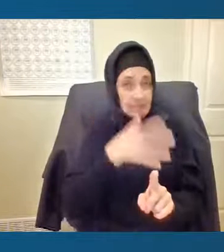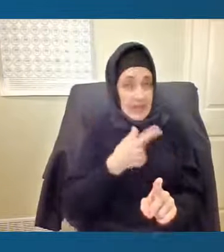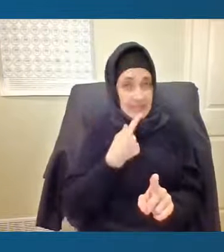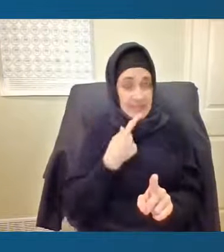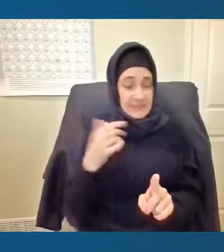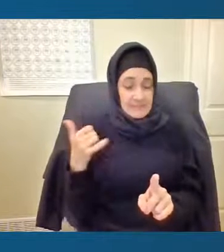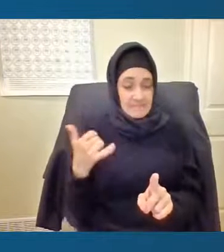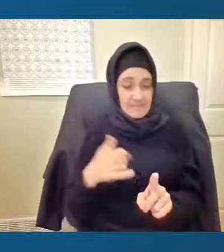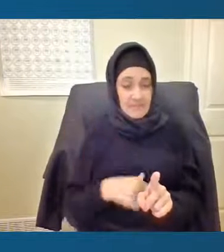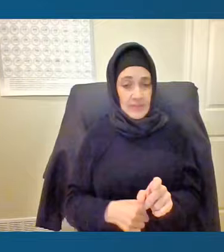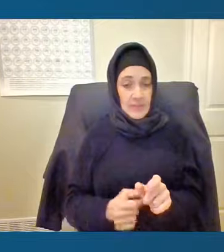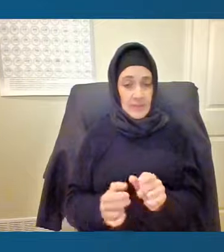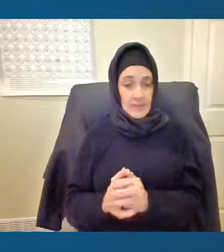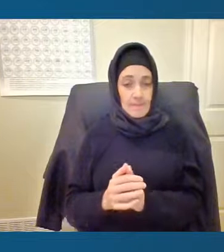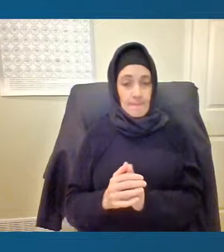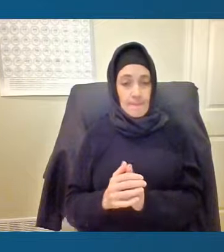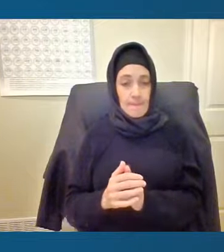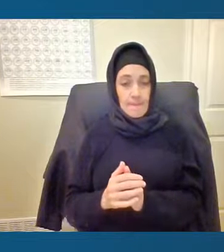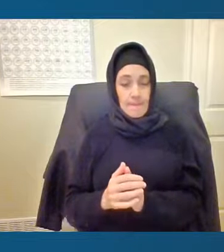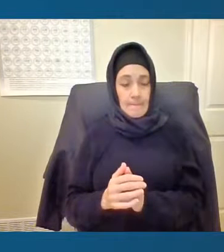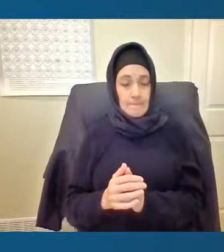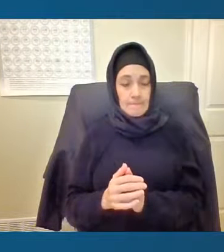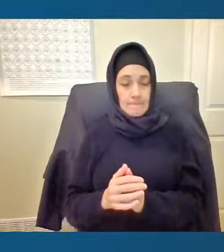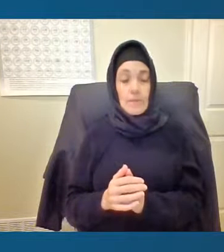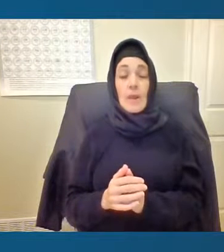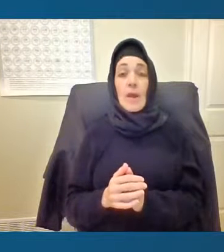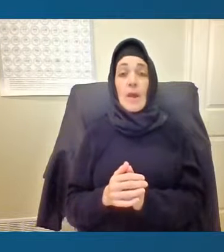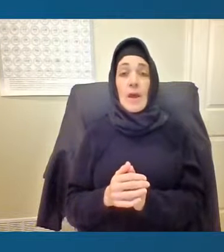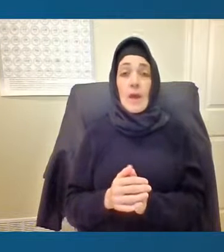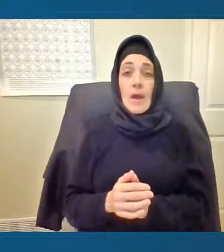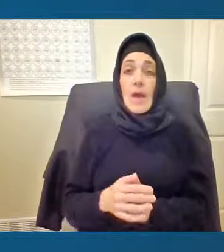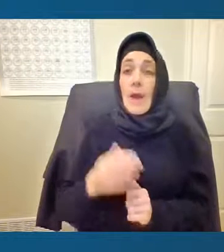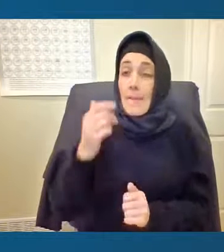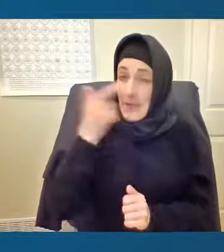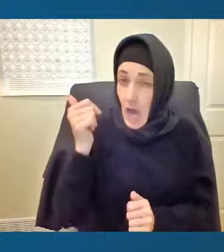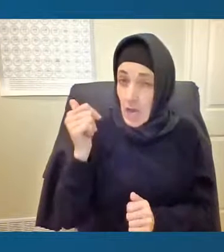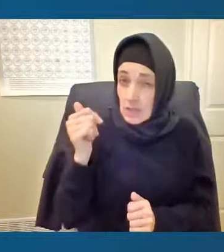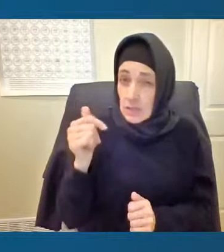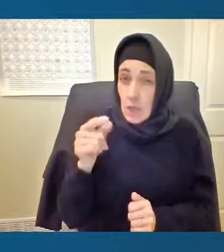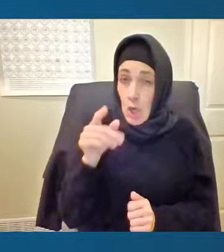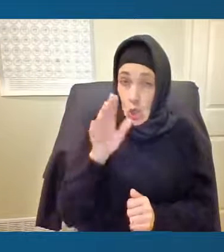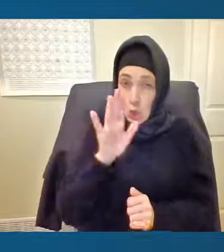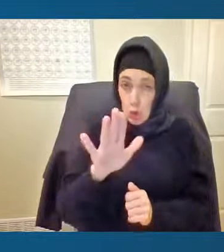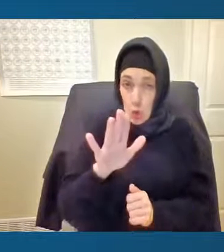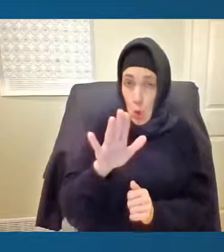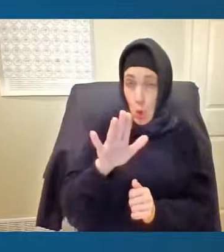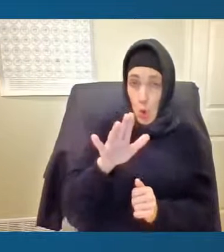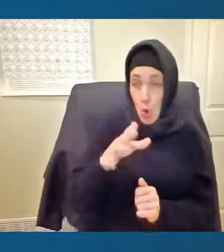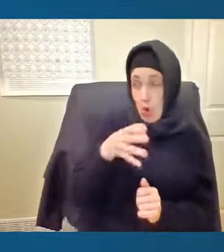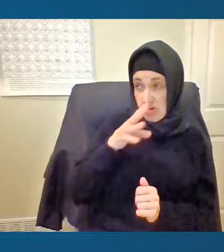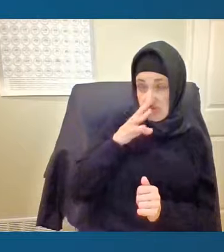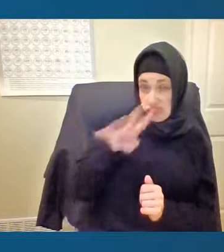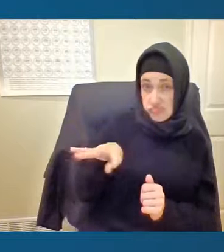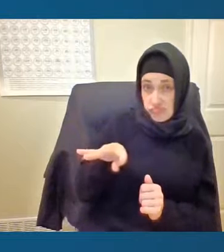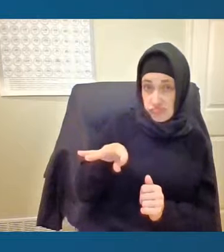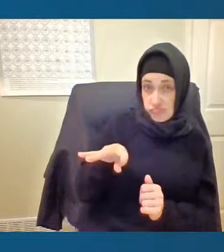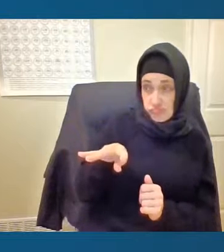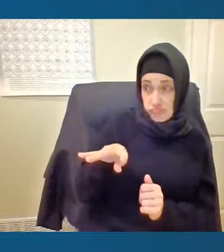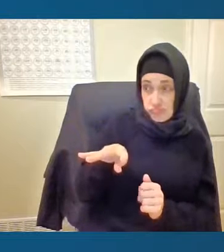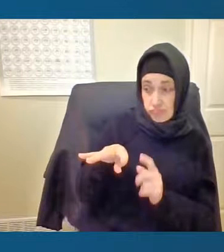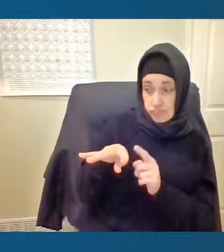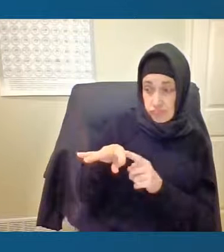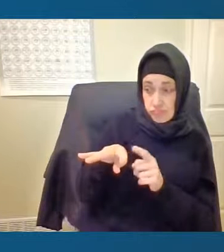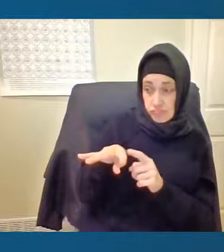مِنْ غَفْلَتِكَ فِي وُجُودِ ذِكْرِهِ. Because your heedlessness from his remembrance